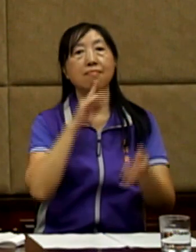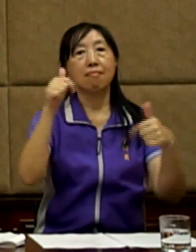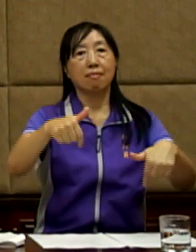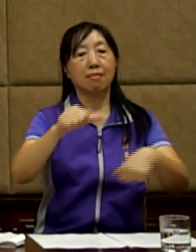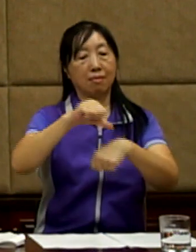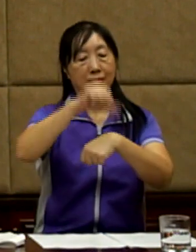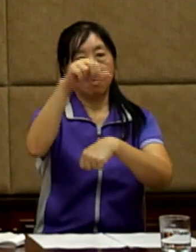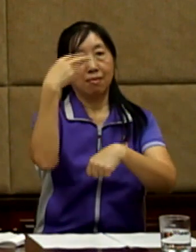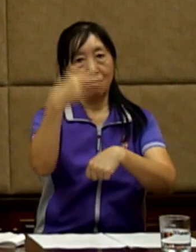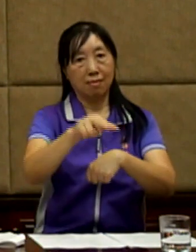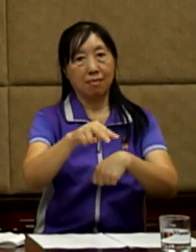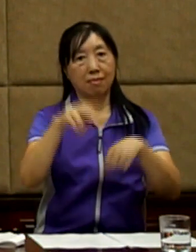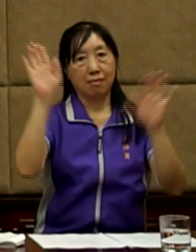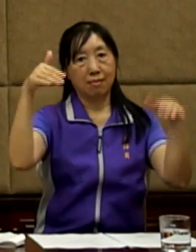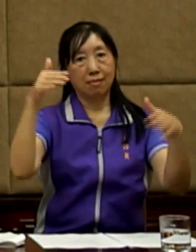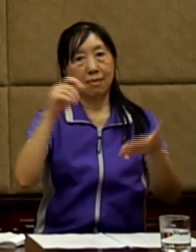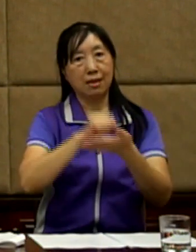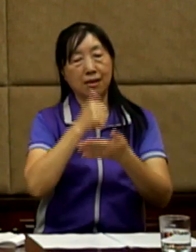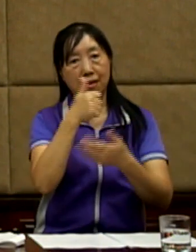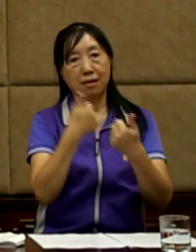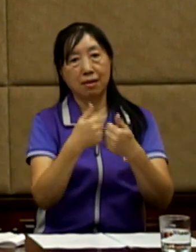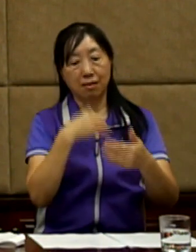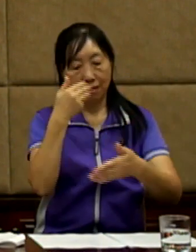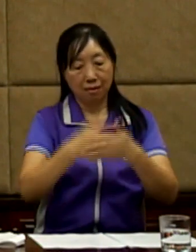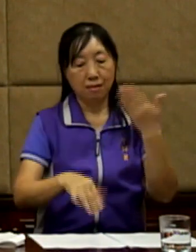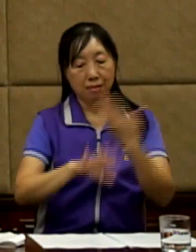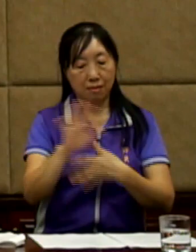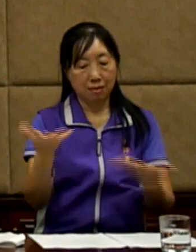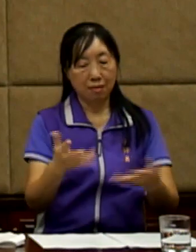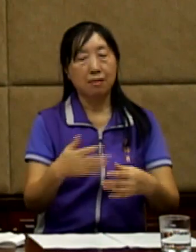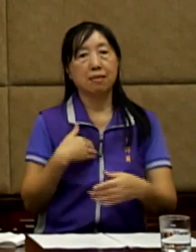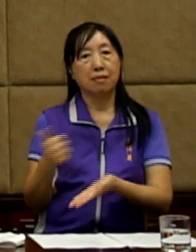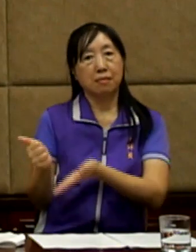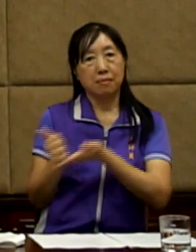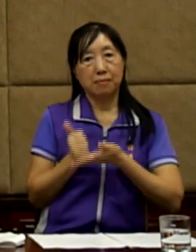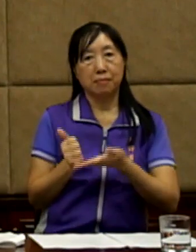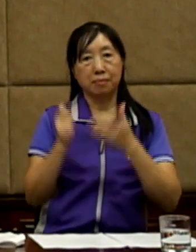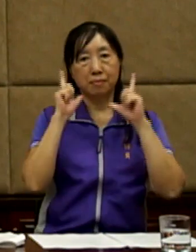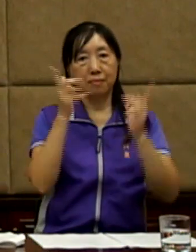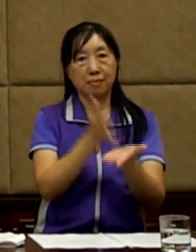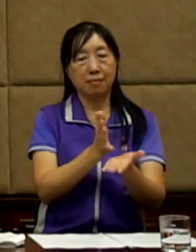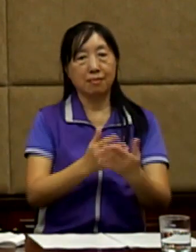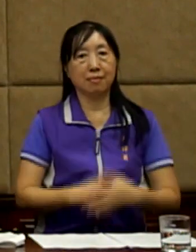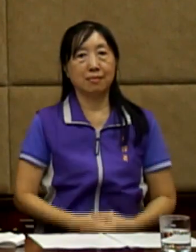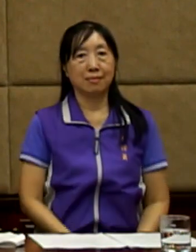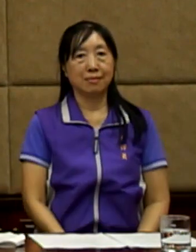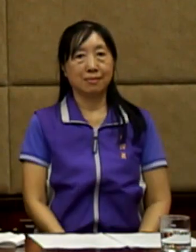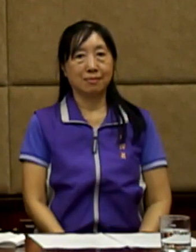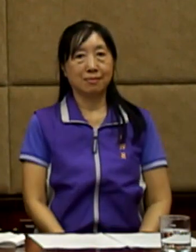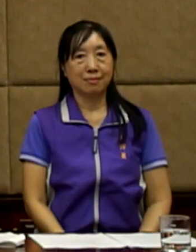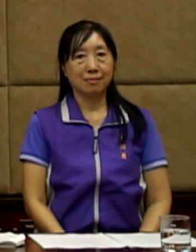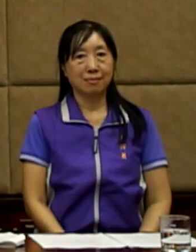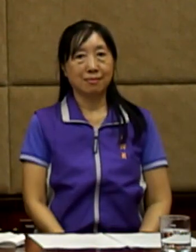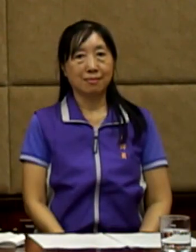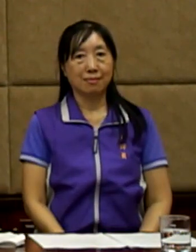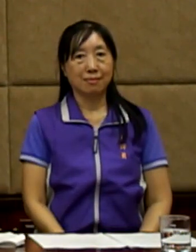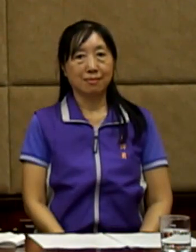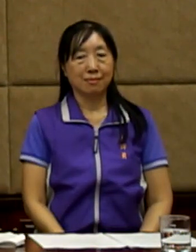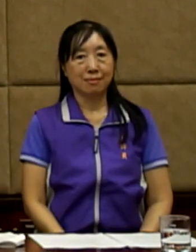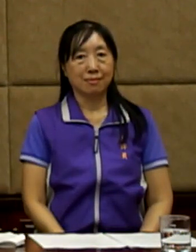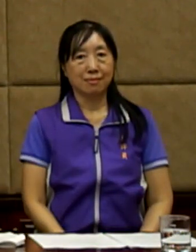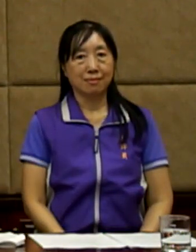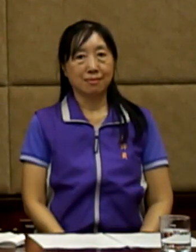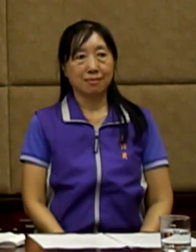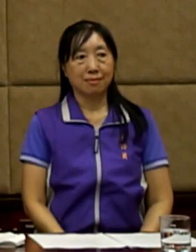继续召开。那剩下的案子的会议决议，我们现在就有请发言人为我们说明，谢谢。 好，那个我